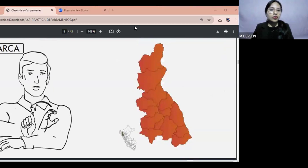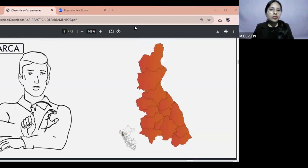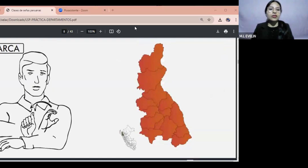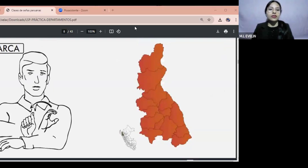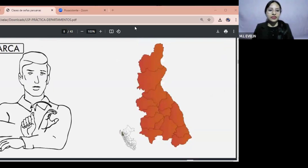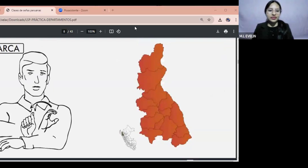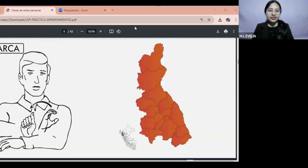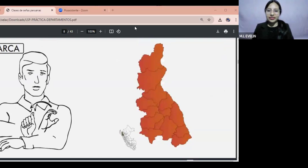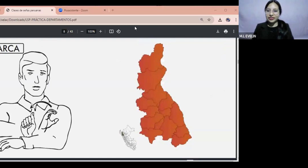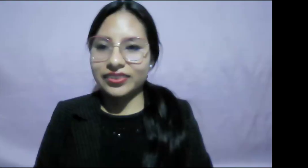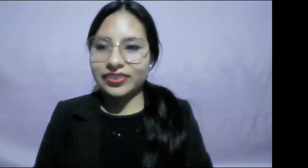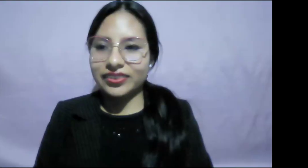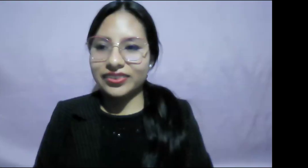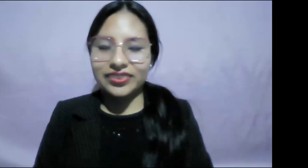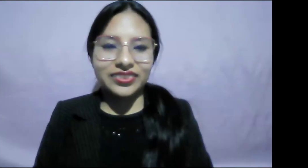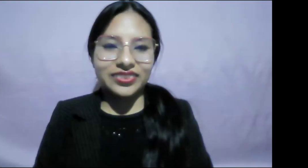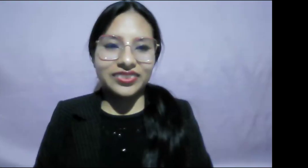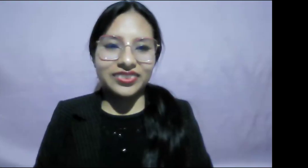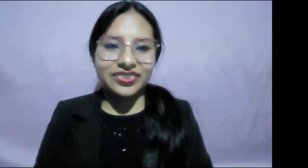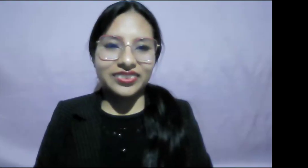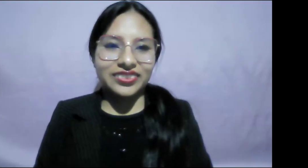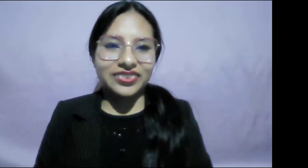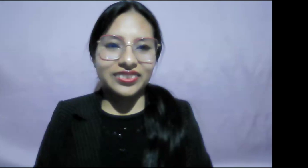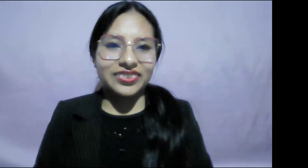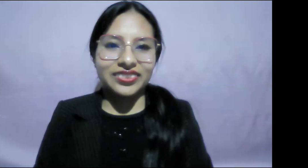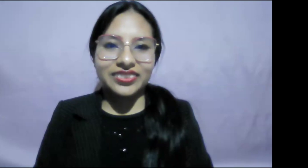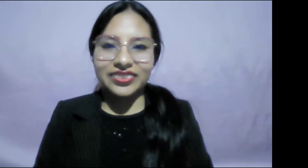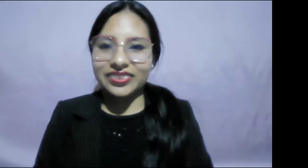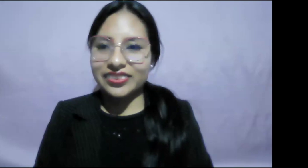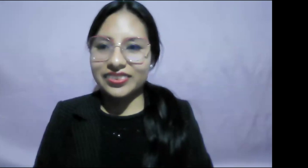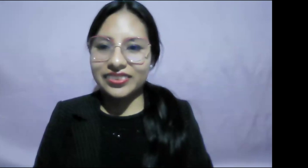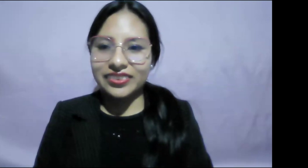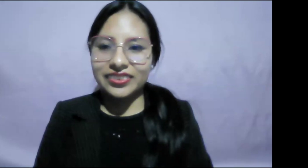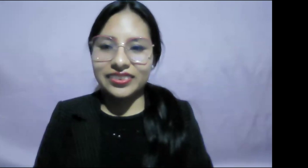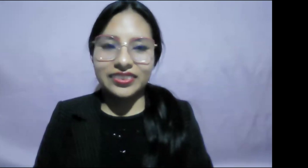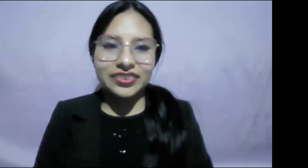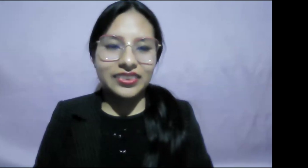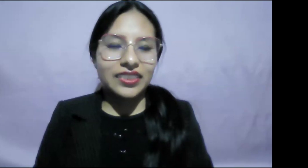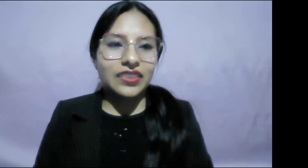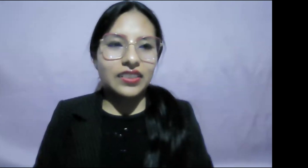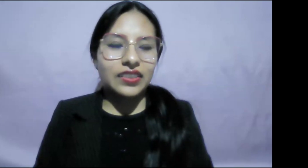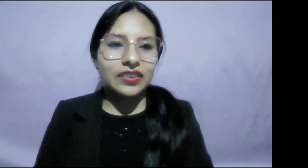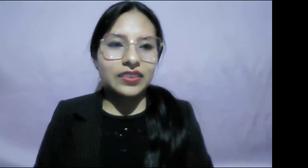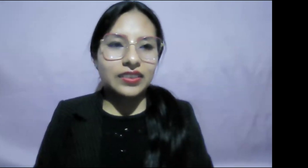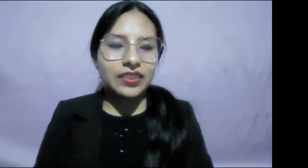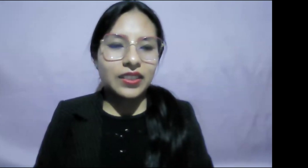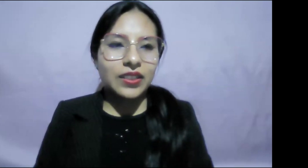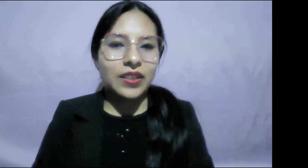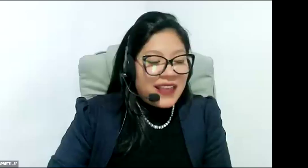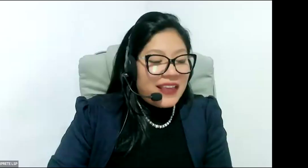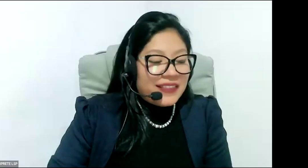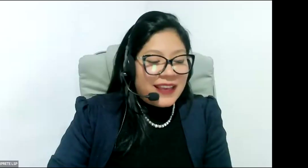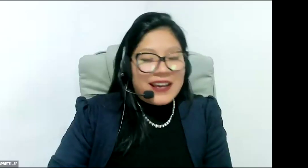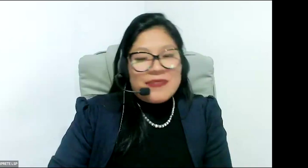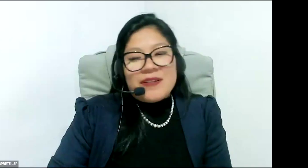cajamarca Ahí está del queso el manjar mi querida cinnia por favor caja marca si